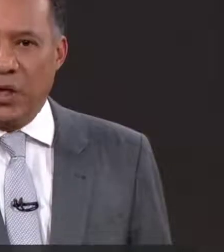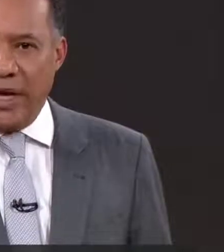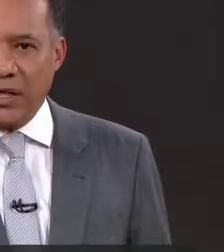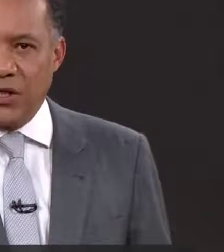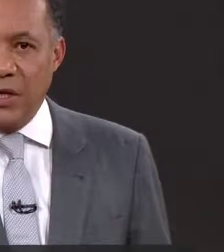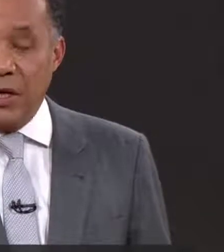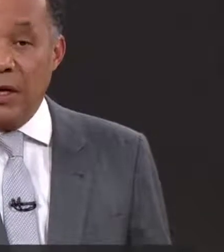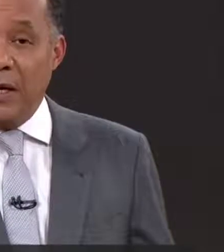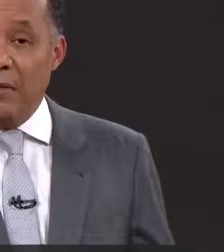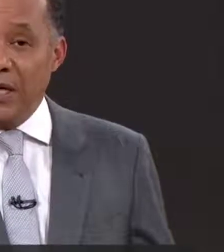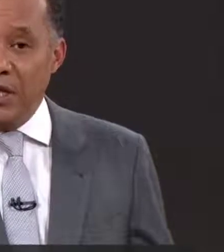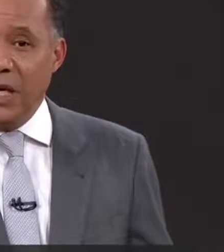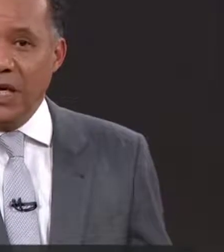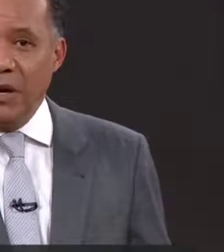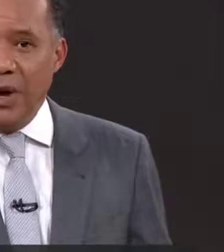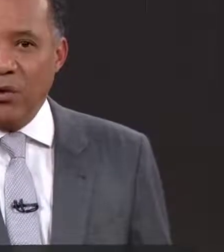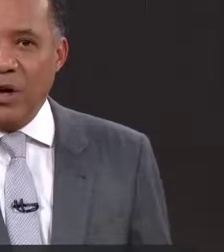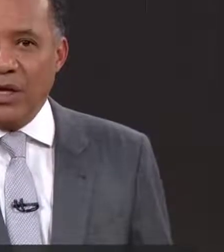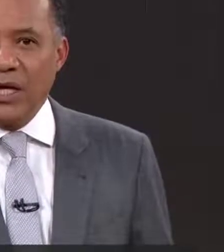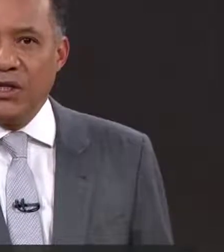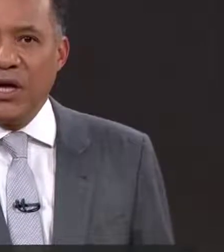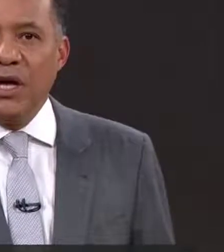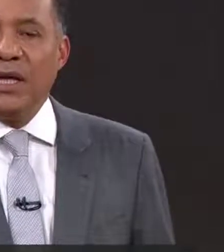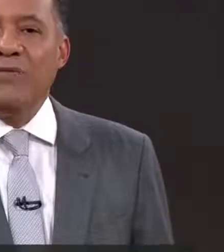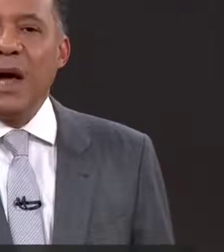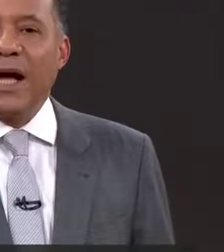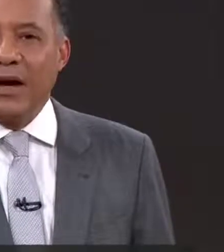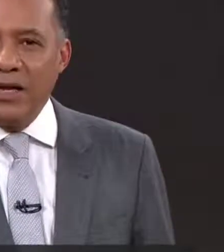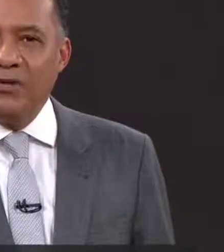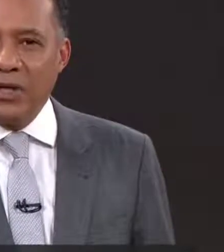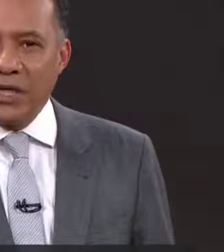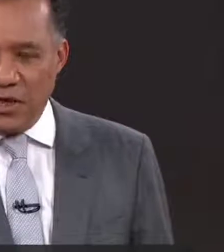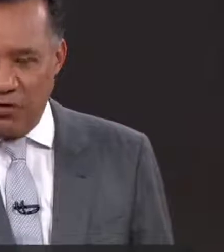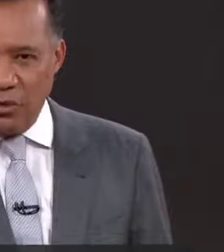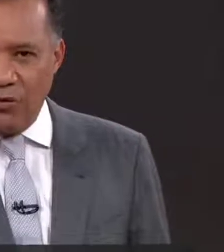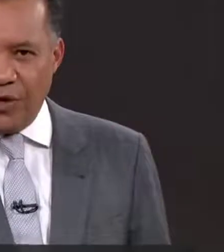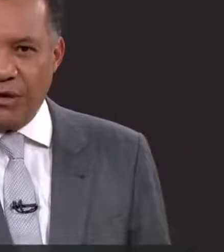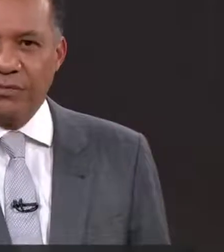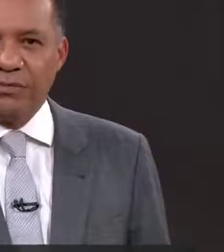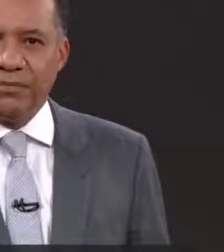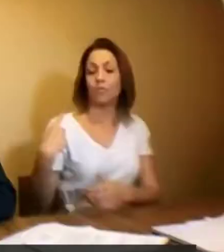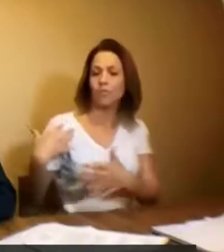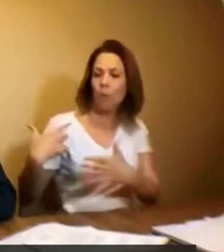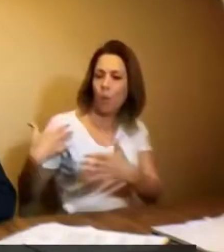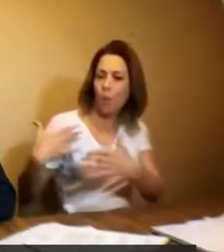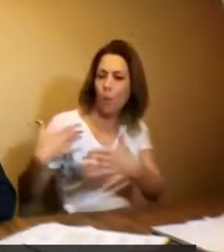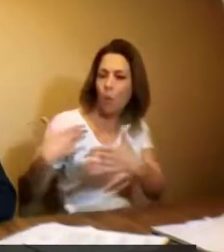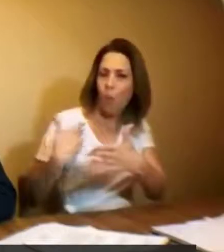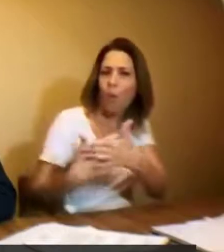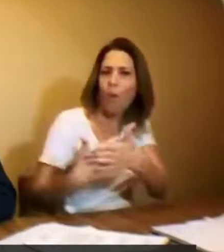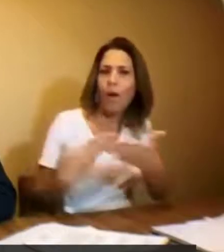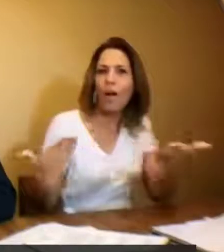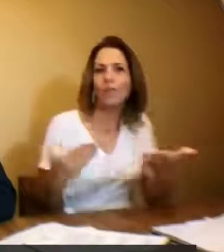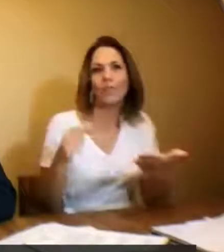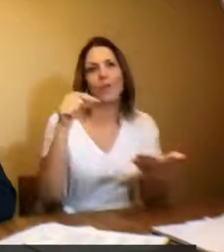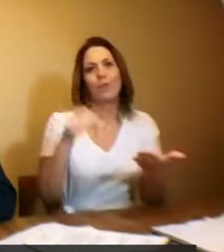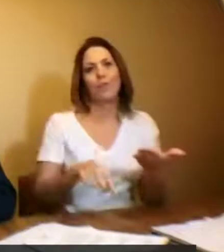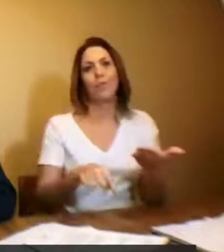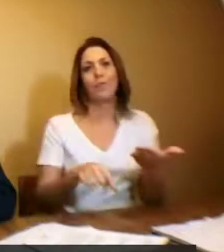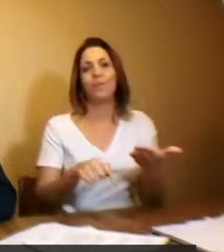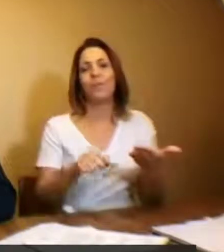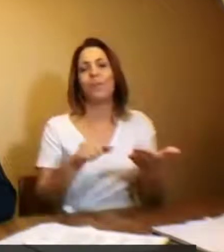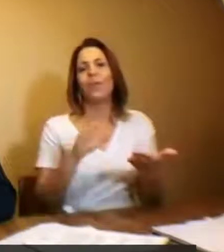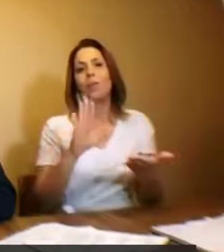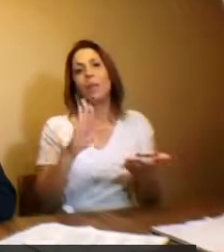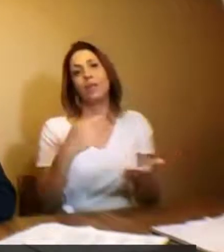do Nordeste. Mas disse que também no Nordeste teve uma grande votação. Vamos ouvir. Não deixa de ser, para quem não tem